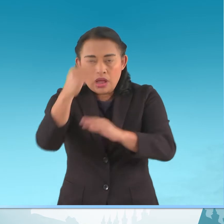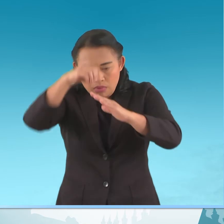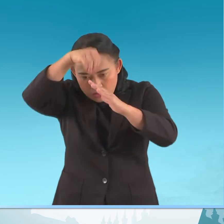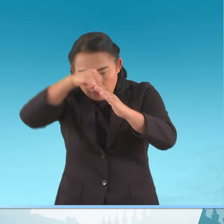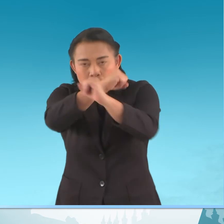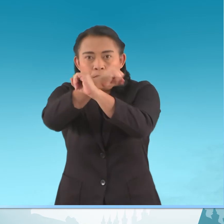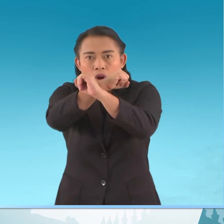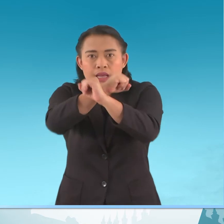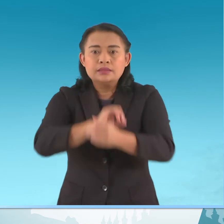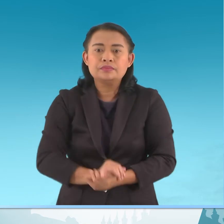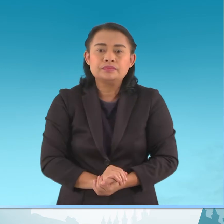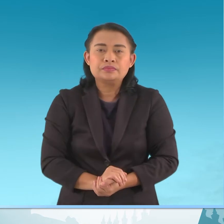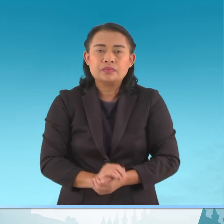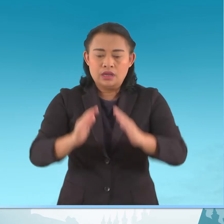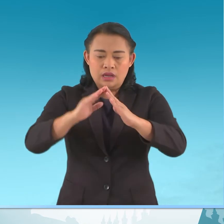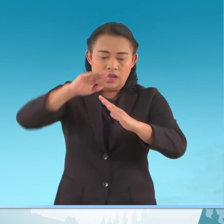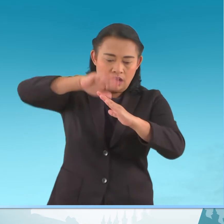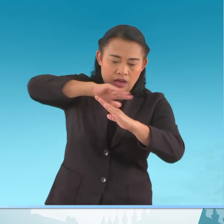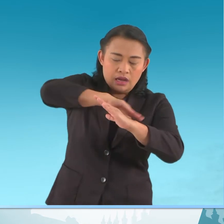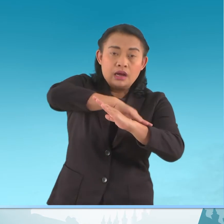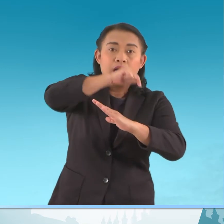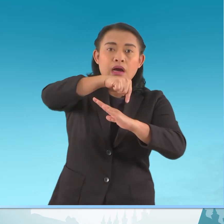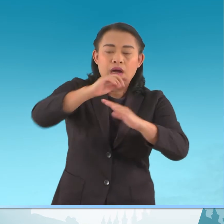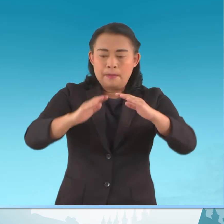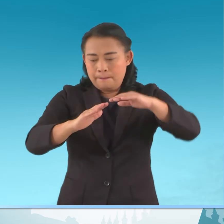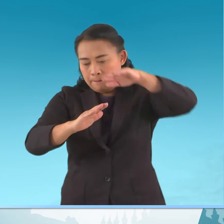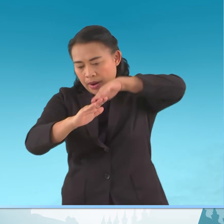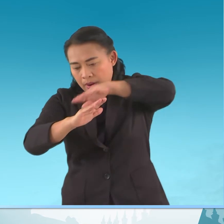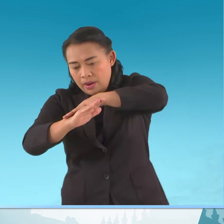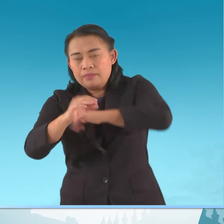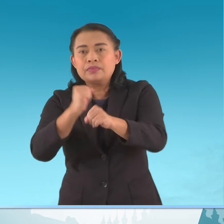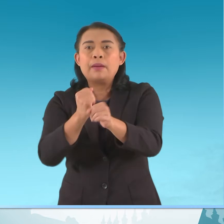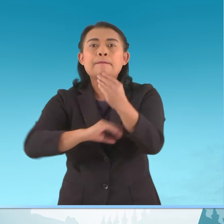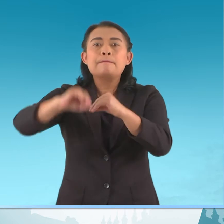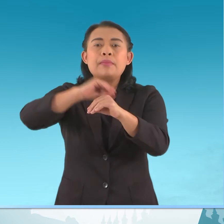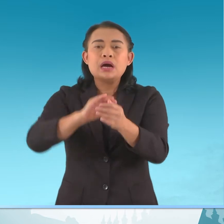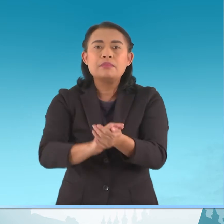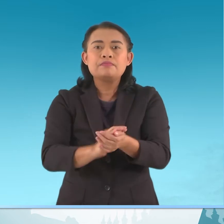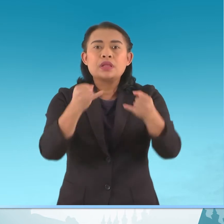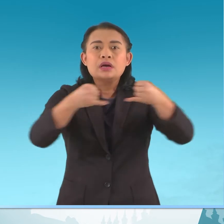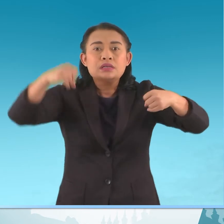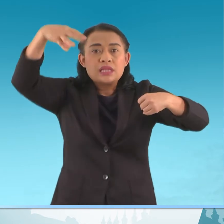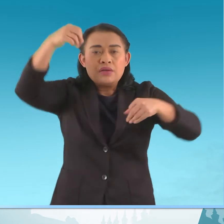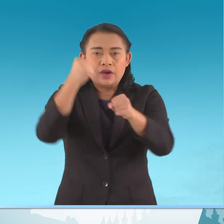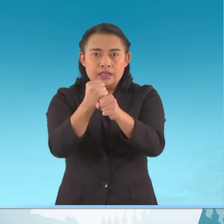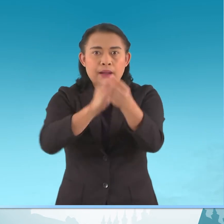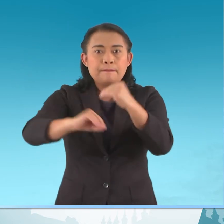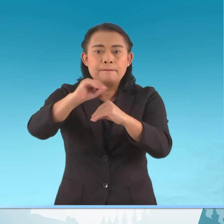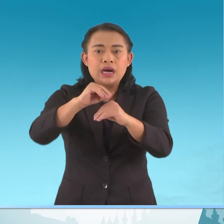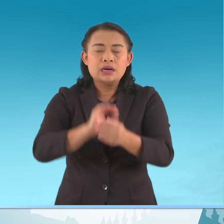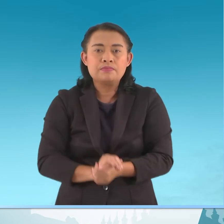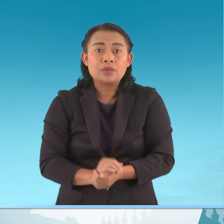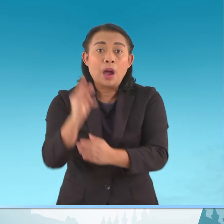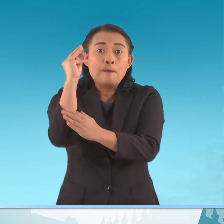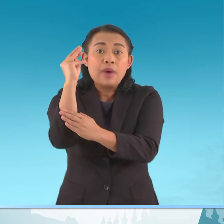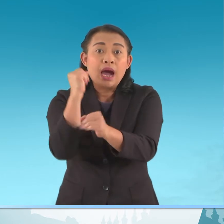เศษอิฐเศษหินร่วงลงมานะครับมีหลังคาสังกะสีมามุงเพิ่มให้มีการเดินสายไฟเพิ่มเป็น